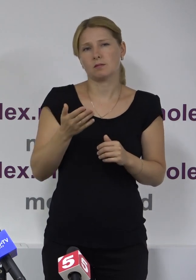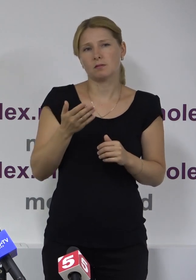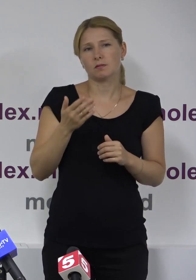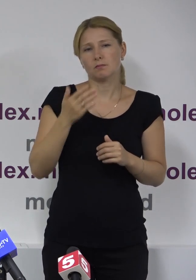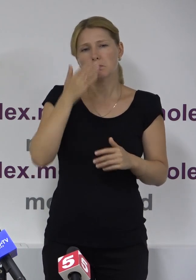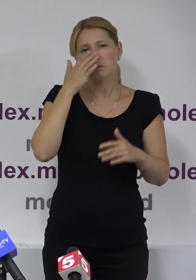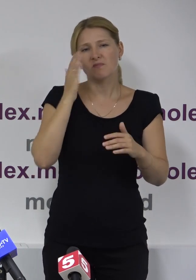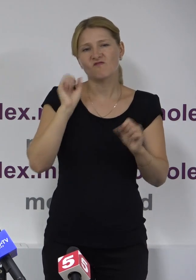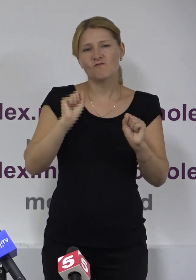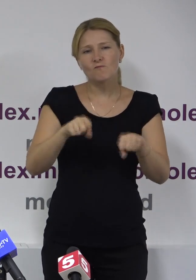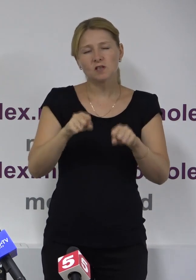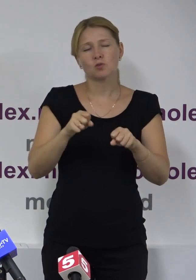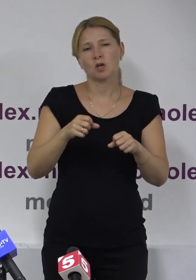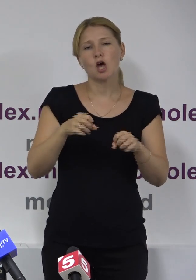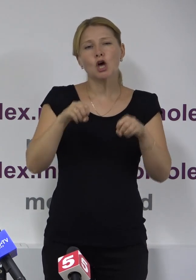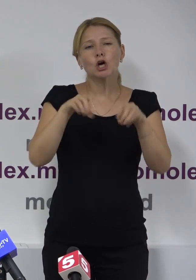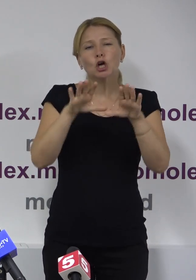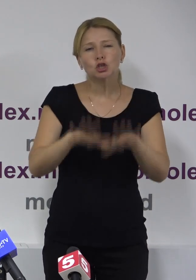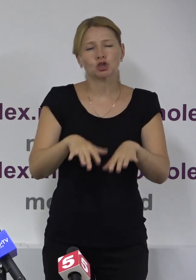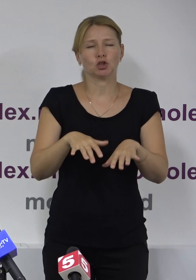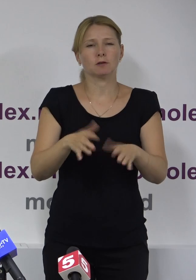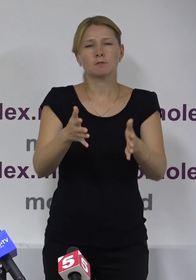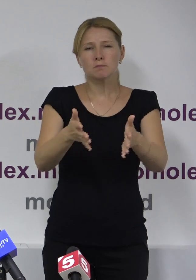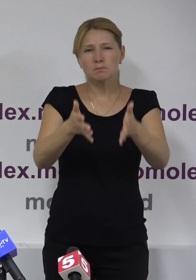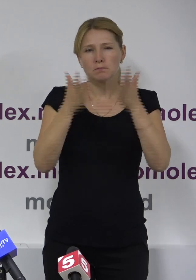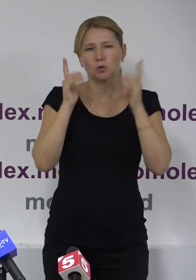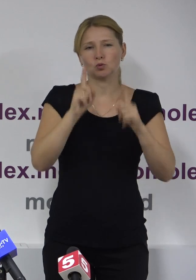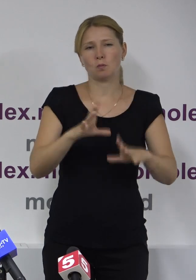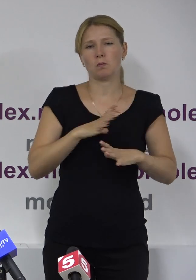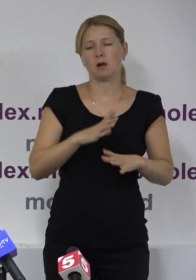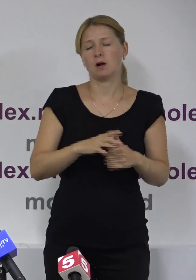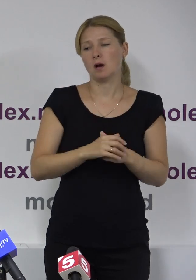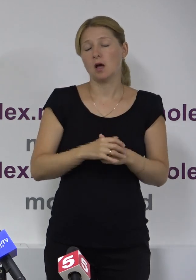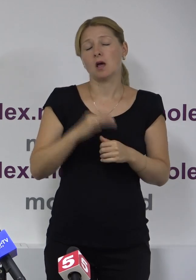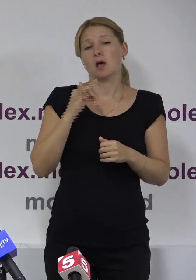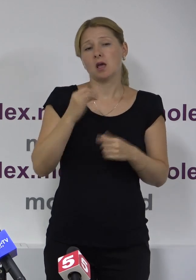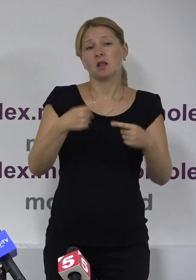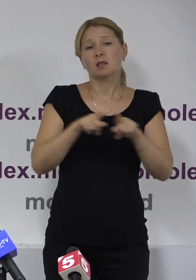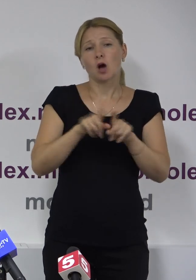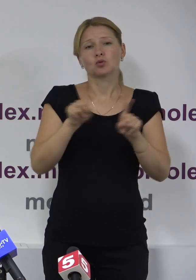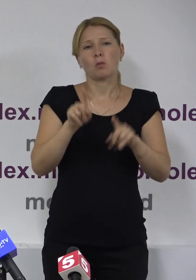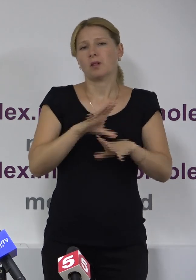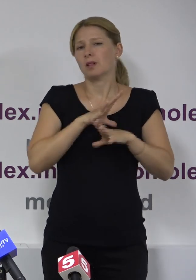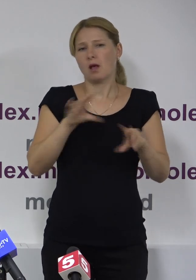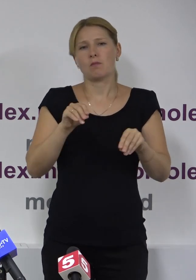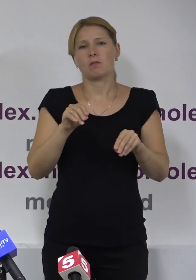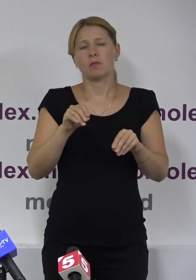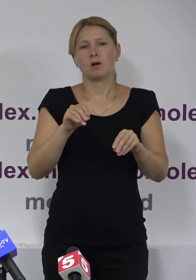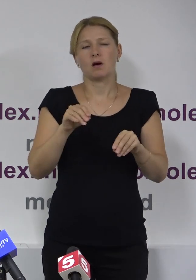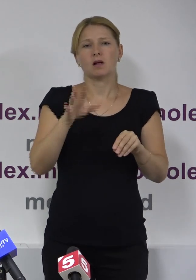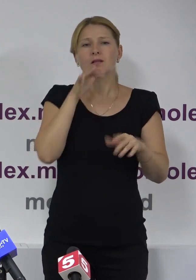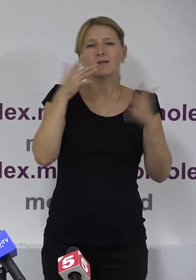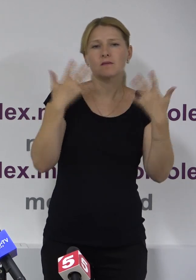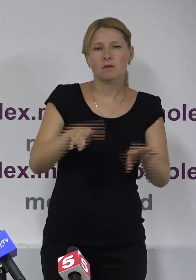a clarifica o dată în plus și deja fără a fi un sondaj de opinie publică, totuși